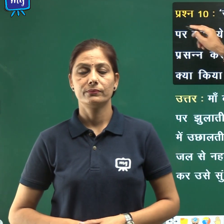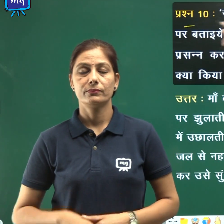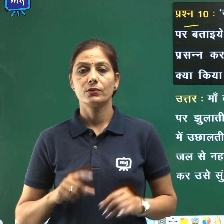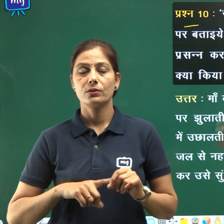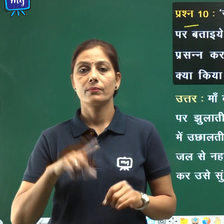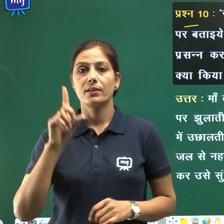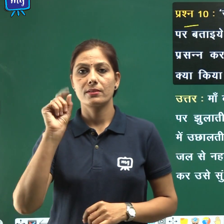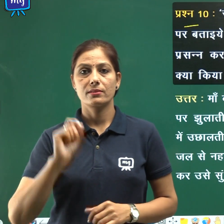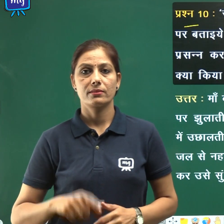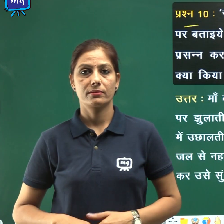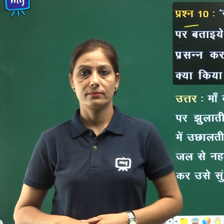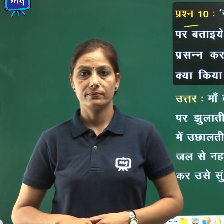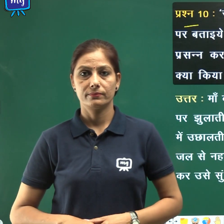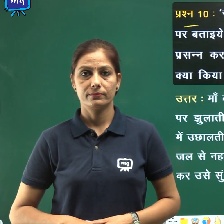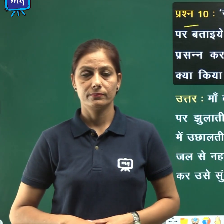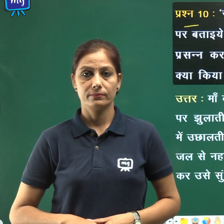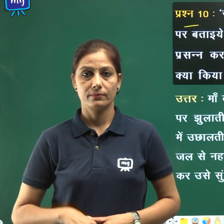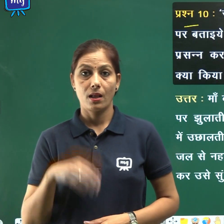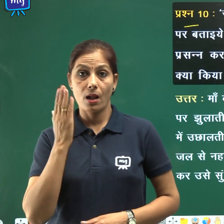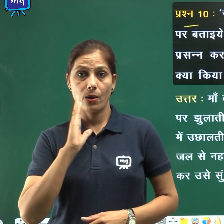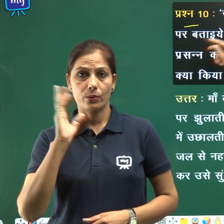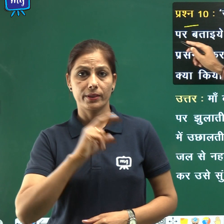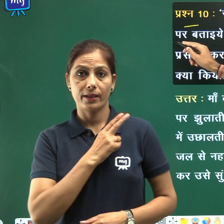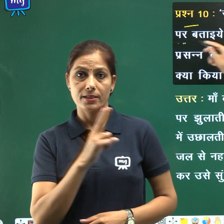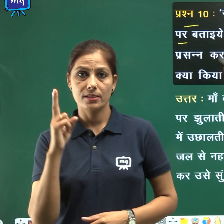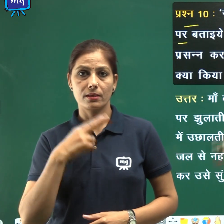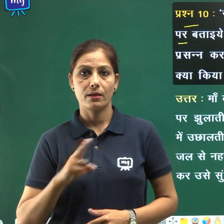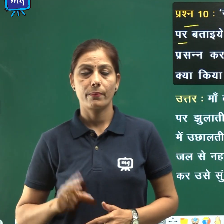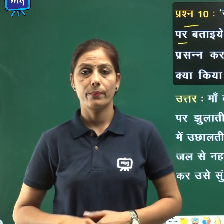प्रश्न 10, रुबाइयां के आधार पर